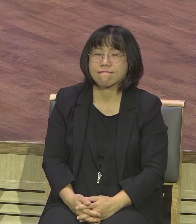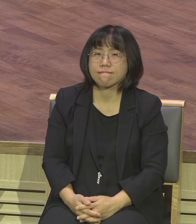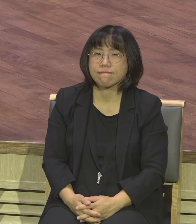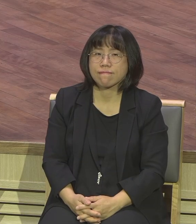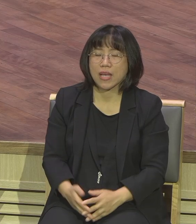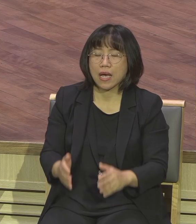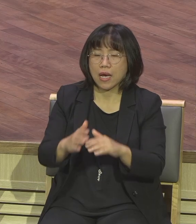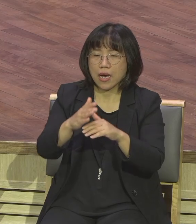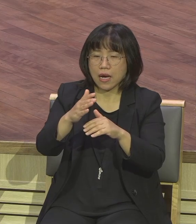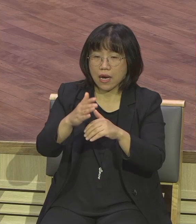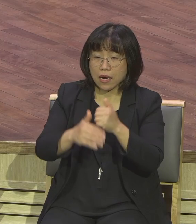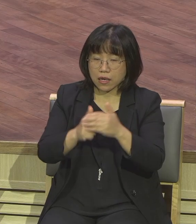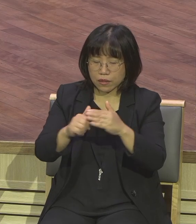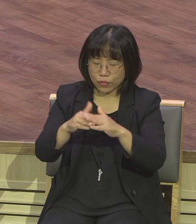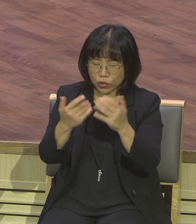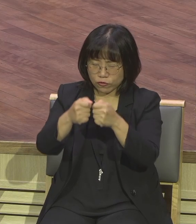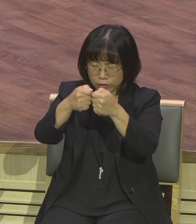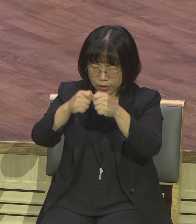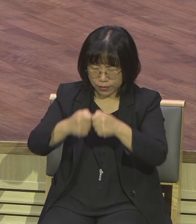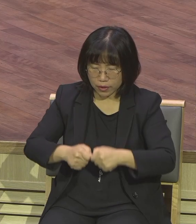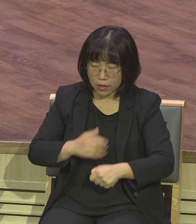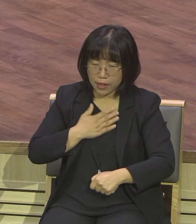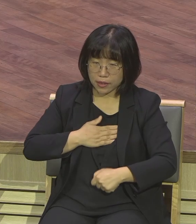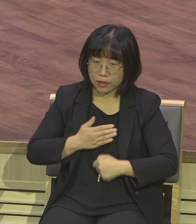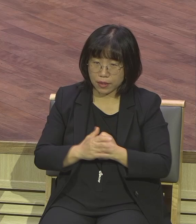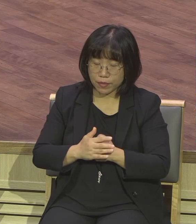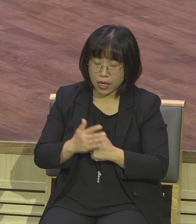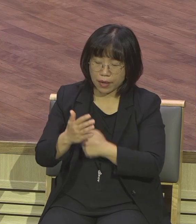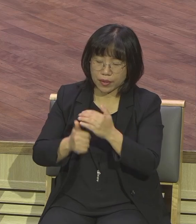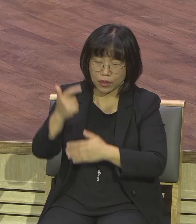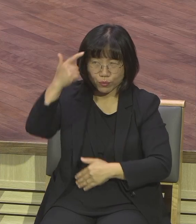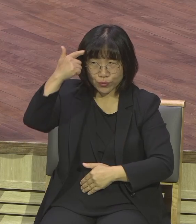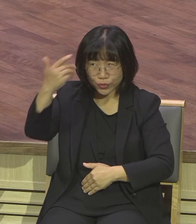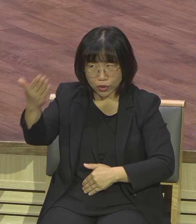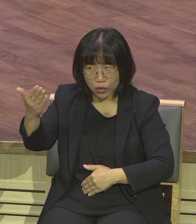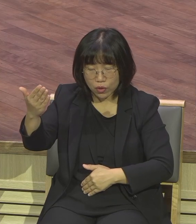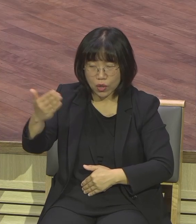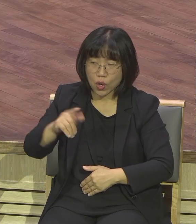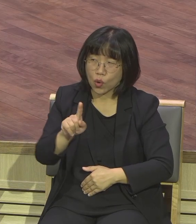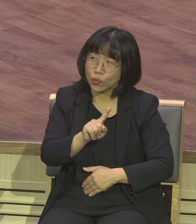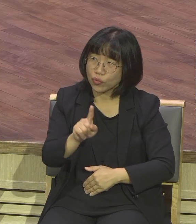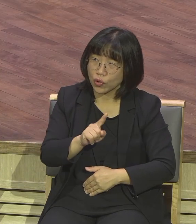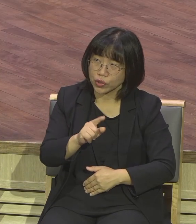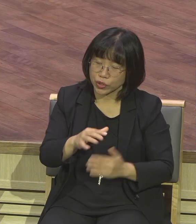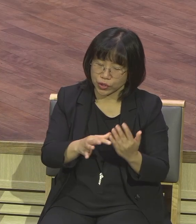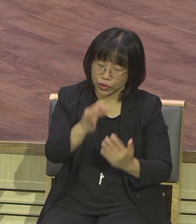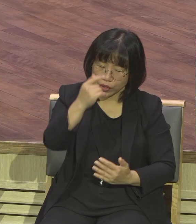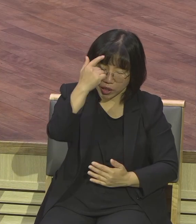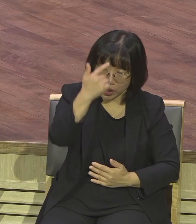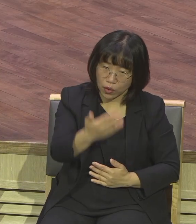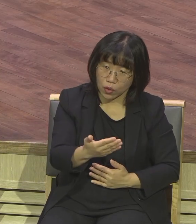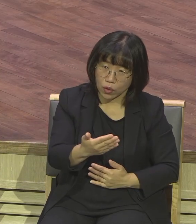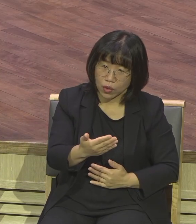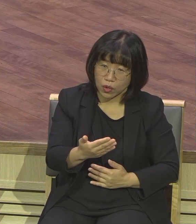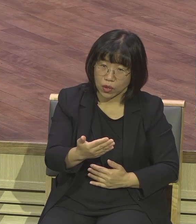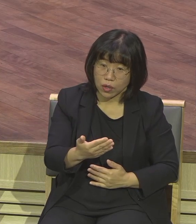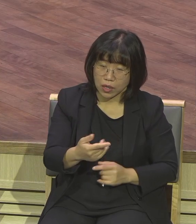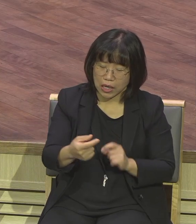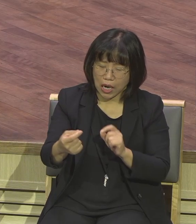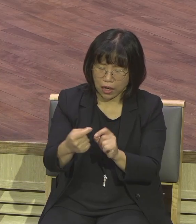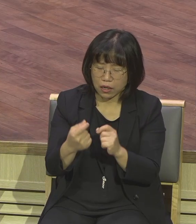다 세고 계시는 분이 그냥 물으면 돼요. 그냥 물으면 대화하듯이 물으면 돼요. 응? 가까이 계시는데 쫙 할 거